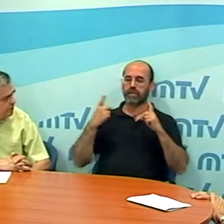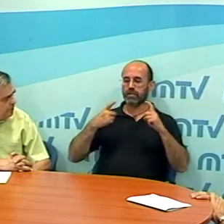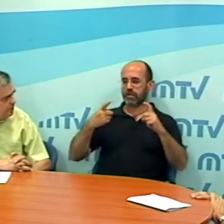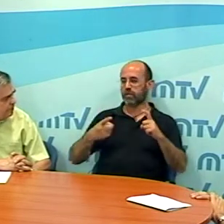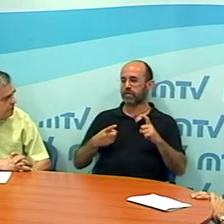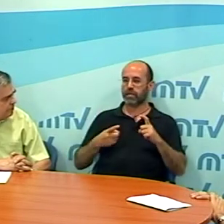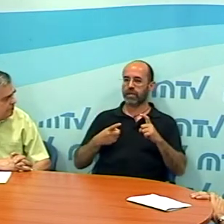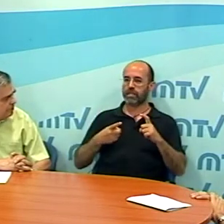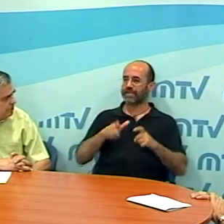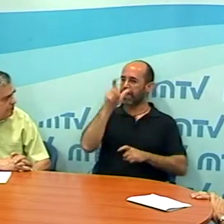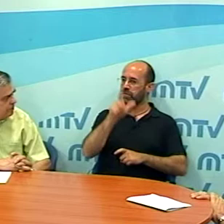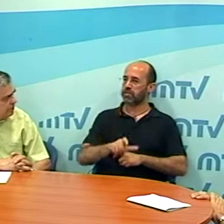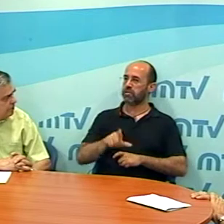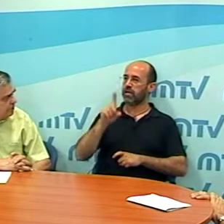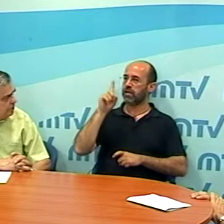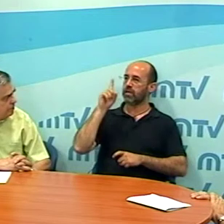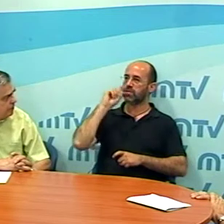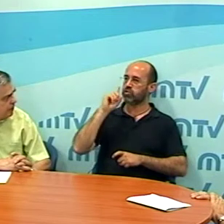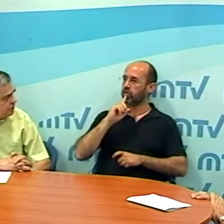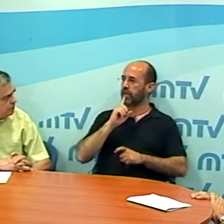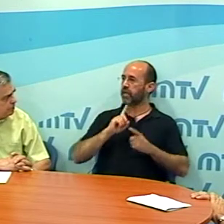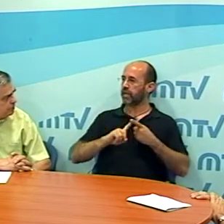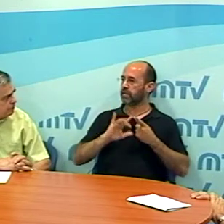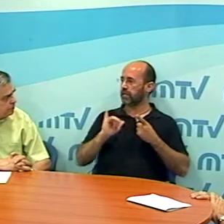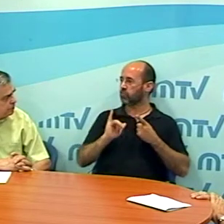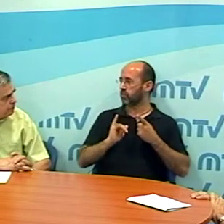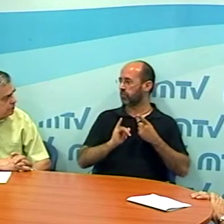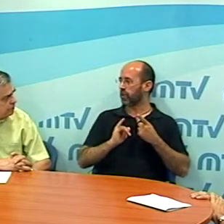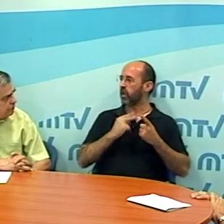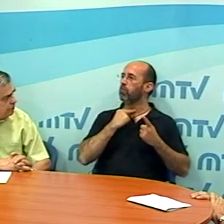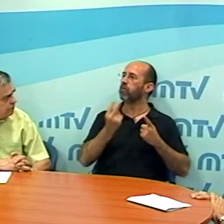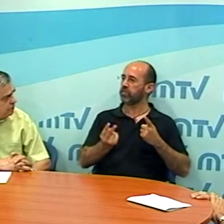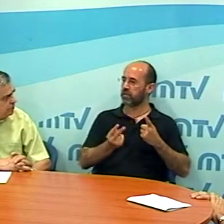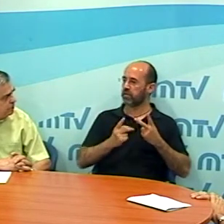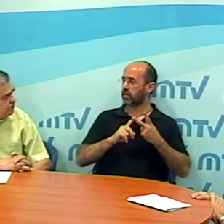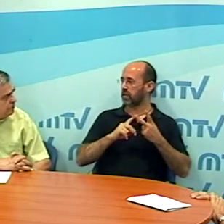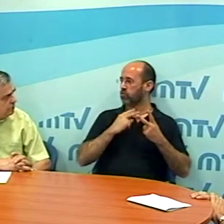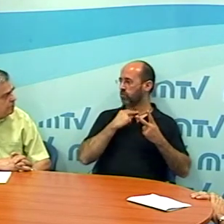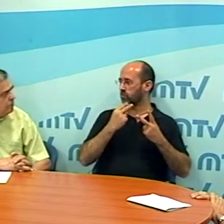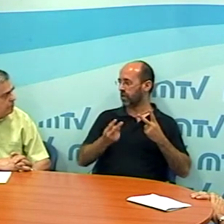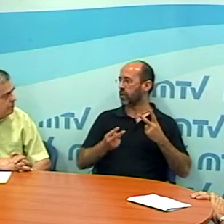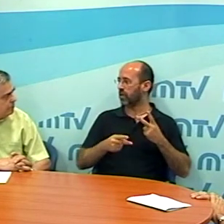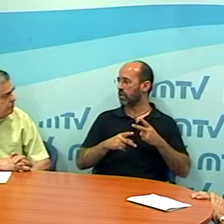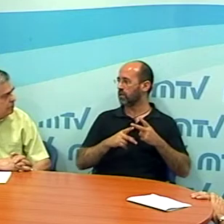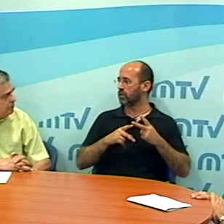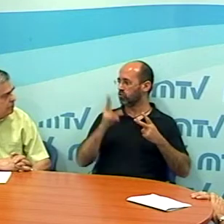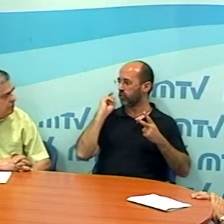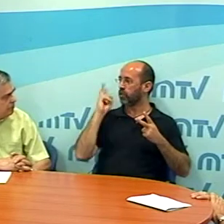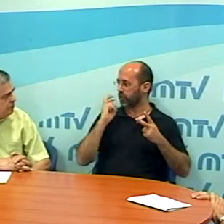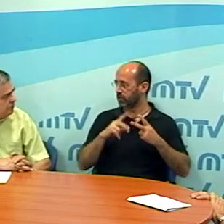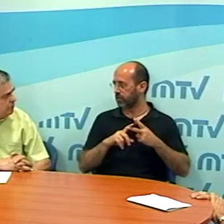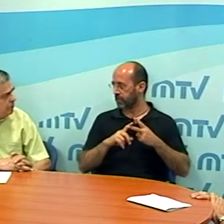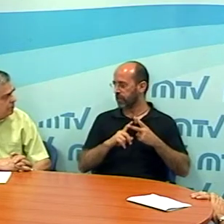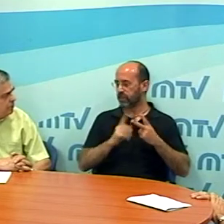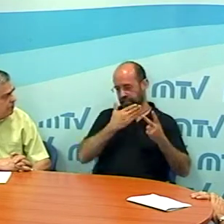y siempre intentamos que sea la persona sorda la que tenga su propia voz, que tenga su